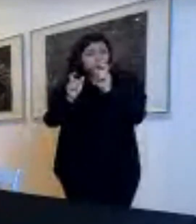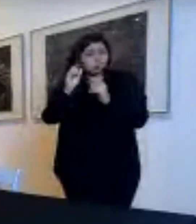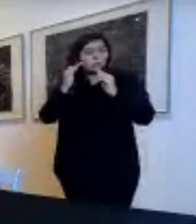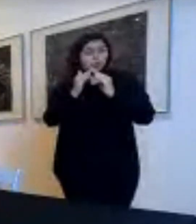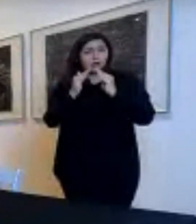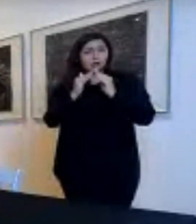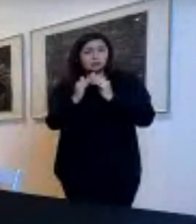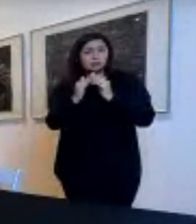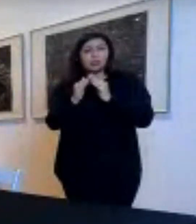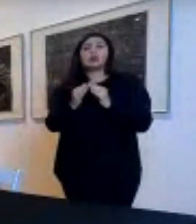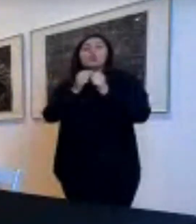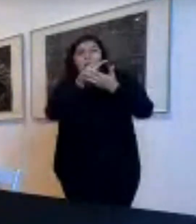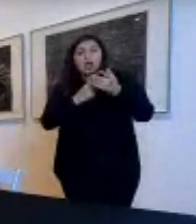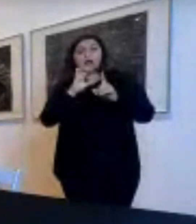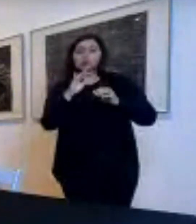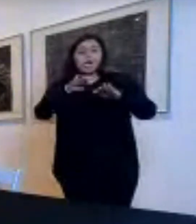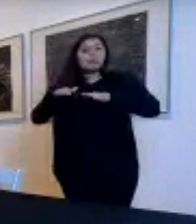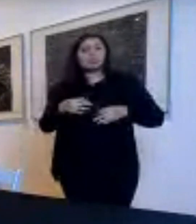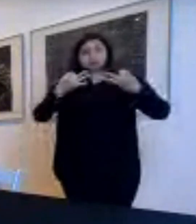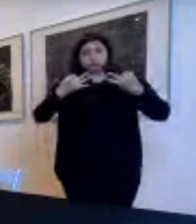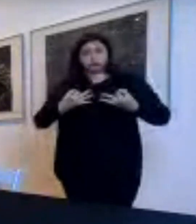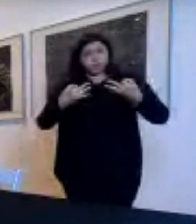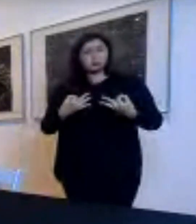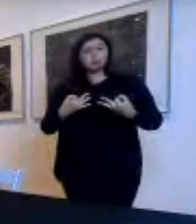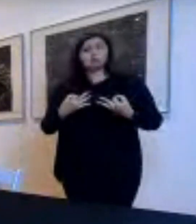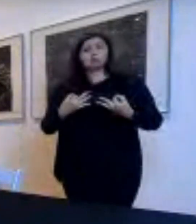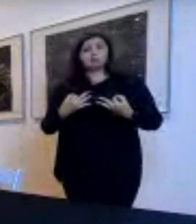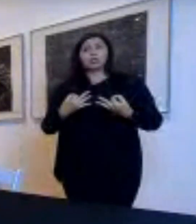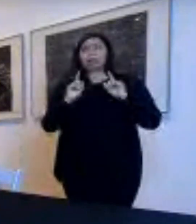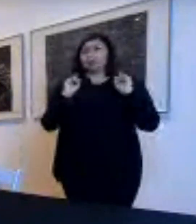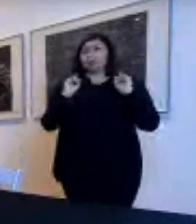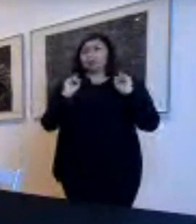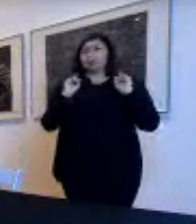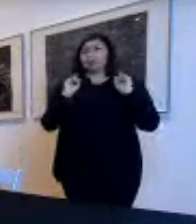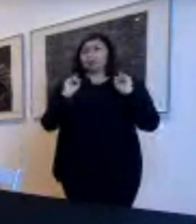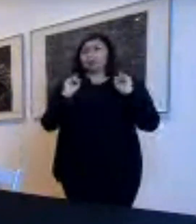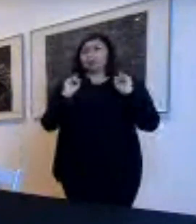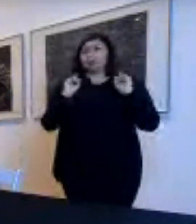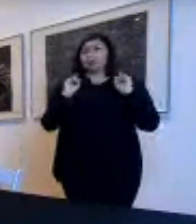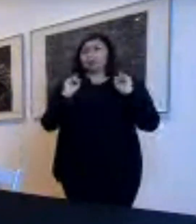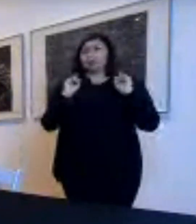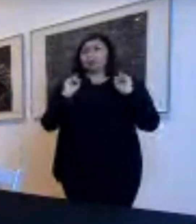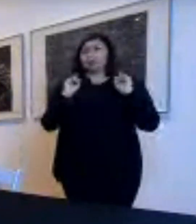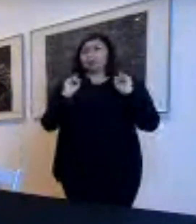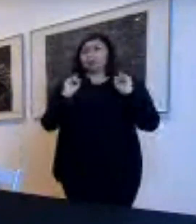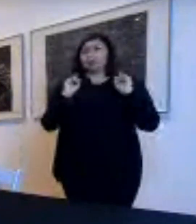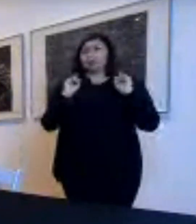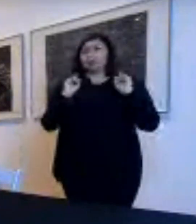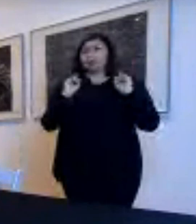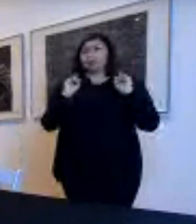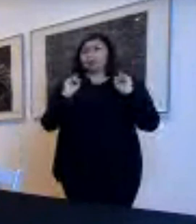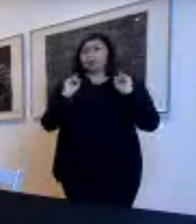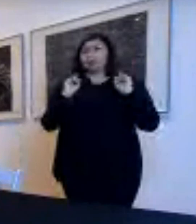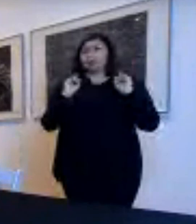casas, recurriendo al arte y cuando alrededor todo parecía incierto y todo parecía derrumbarse. Descubrimos entonces nuevas